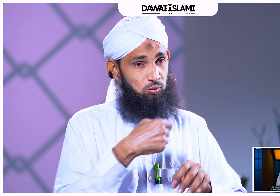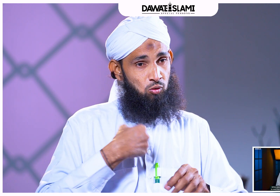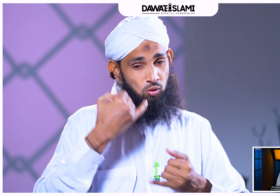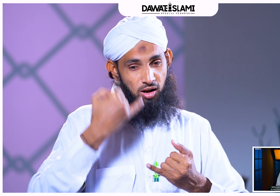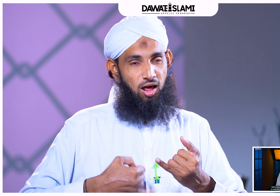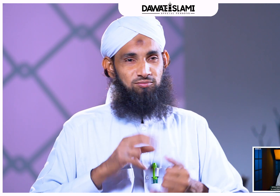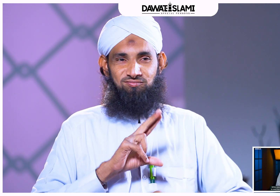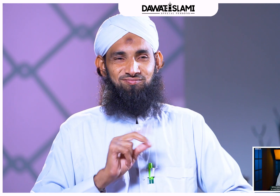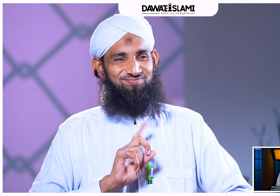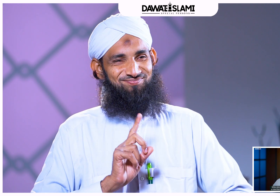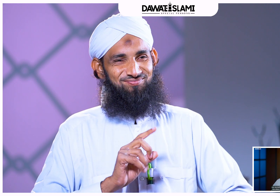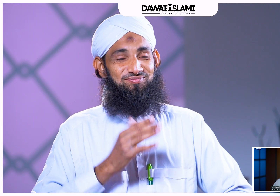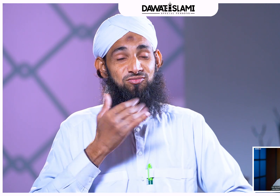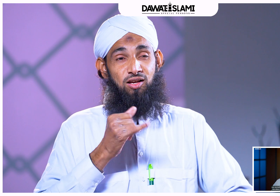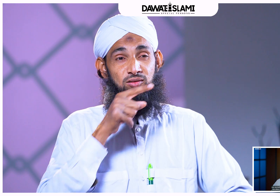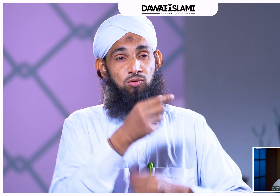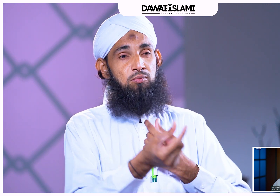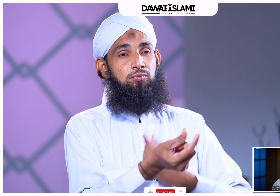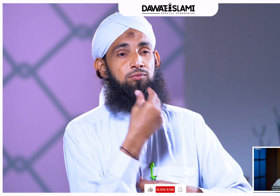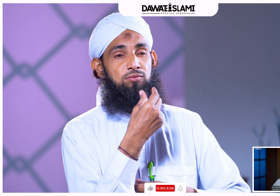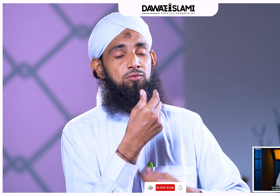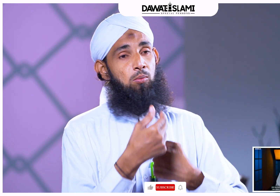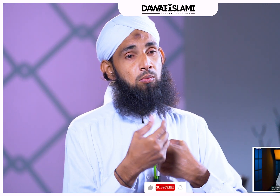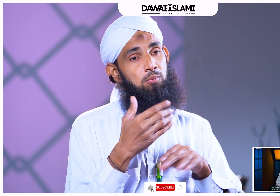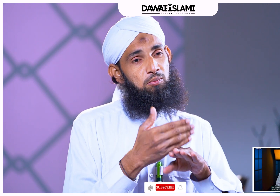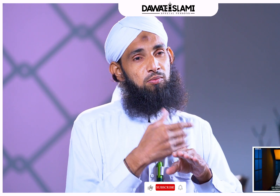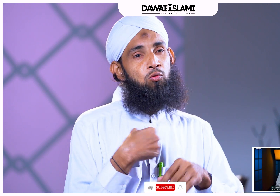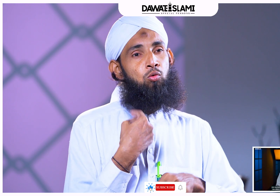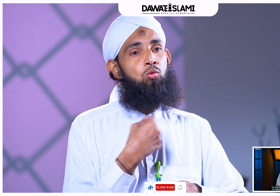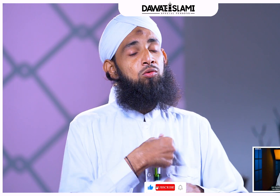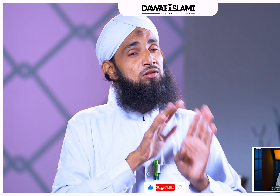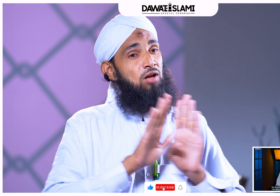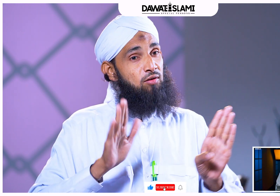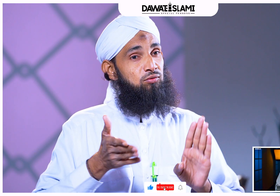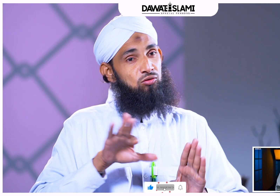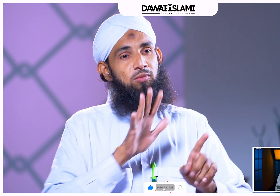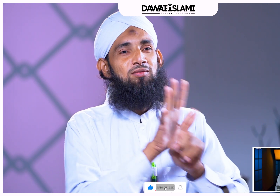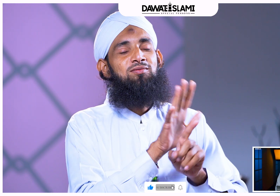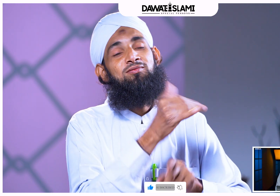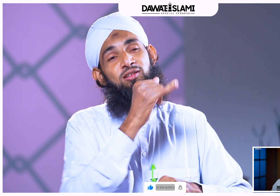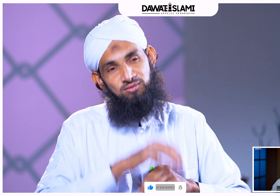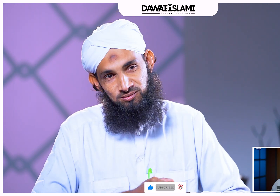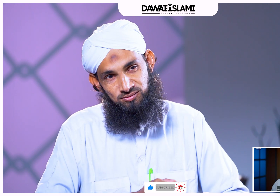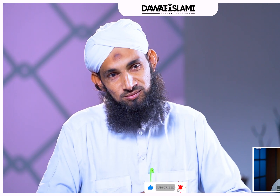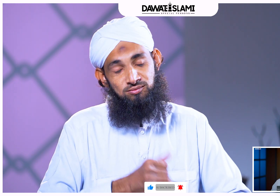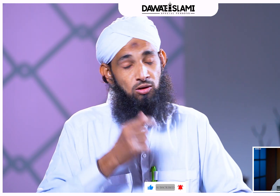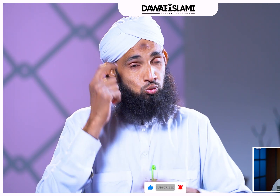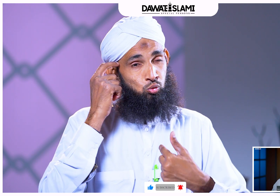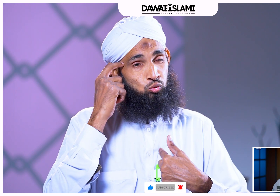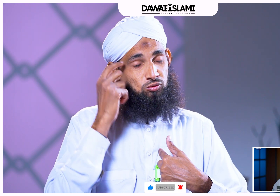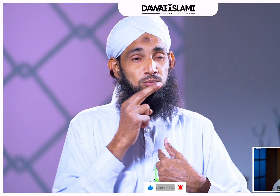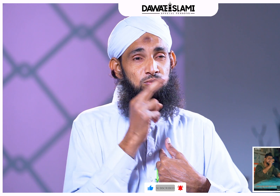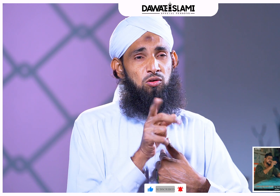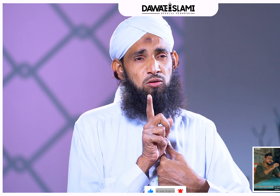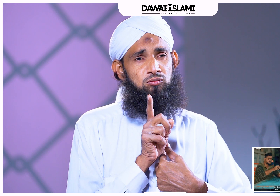نہیں کہ آپ خود اس میں مبتلا ہوں، کیونکہ ہو سکتا ہے کہ سامنے والا آپ کو کہہ دے کہ پہلے آپ خود تو اپنی اصلاح کریں، بعد میں مجھے سکھائیے گا، یا پھر کہے نا تو دل